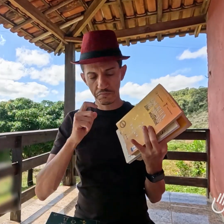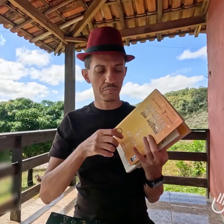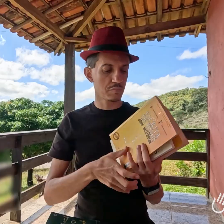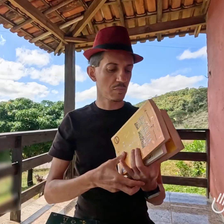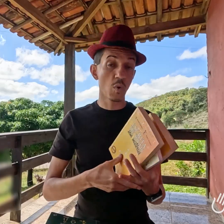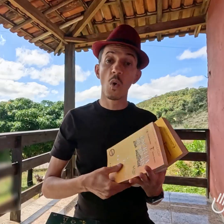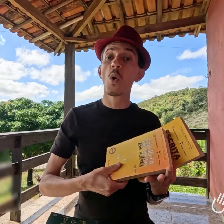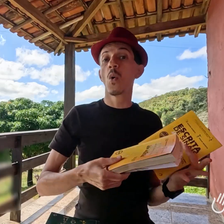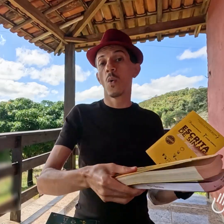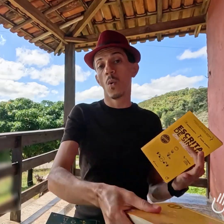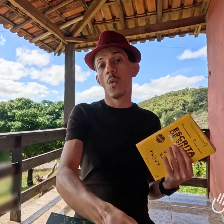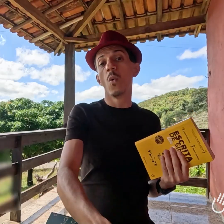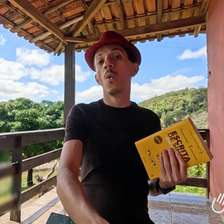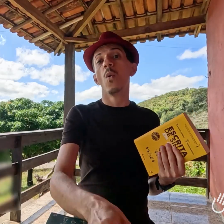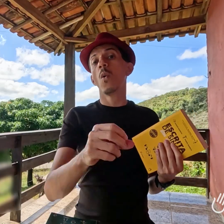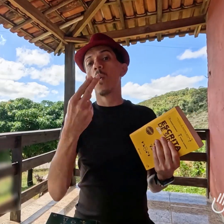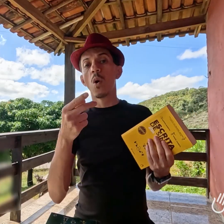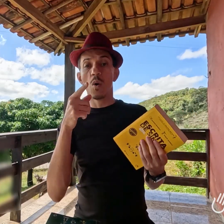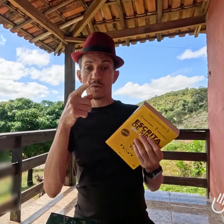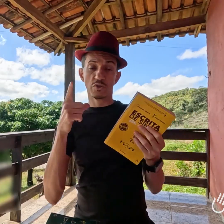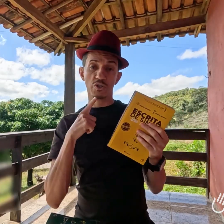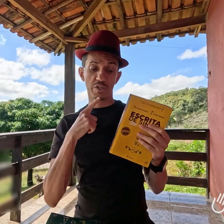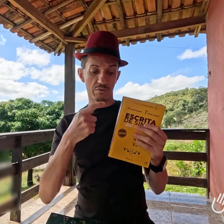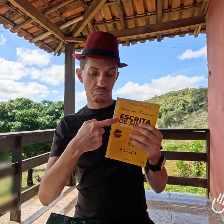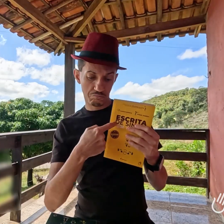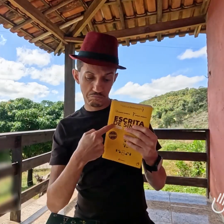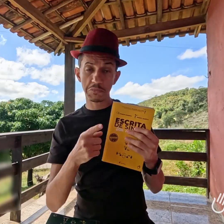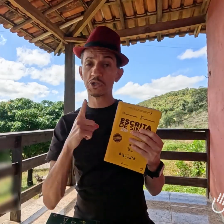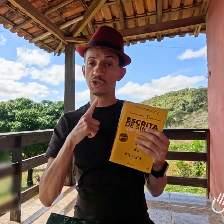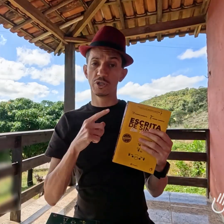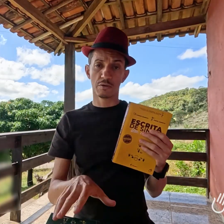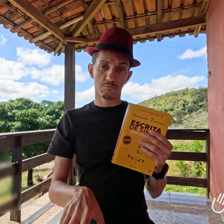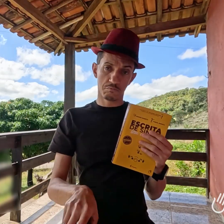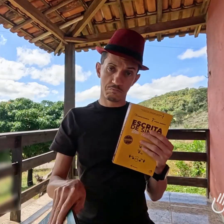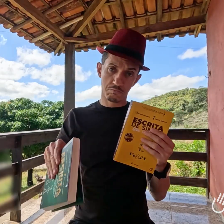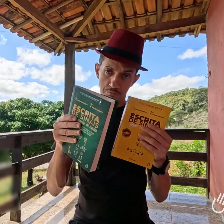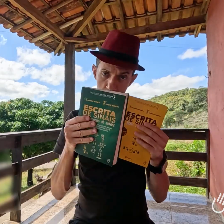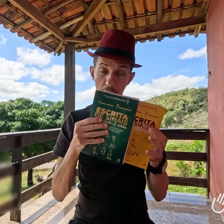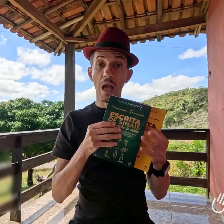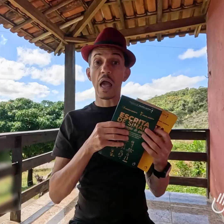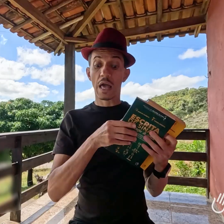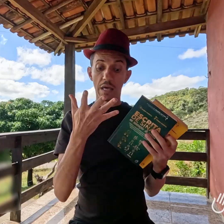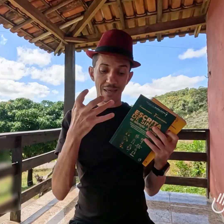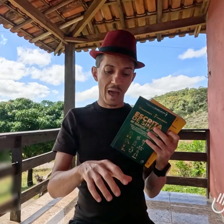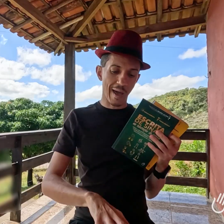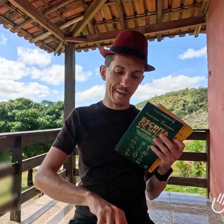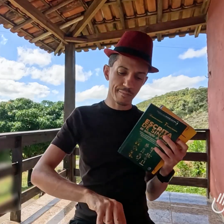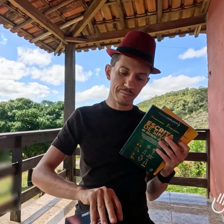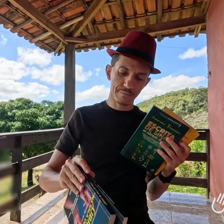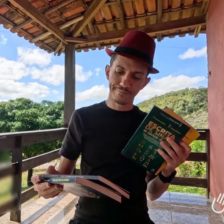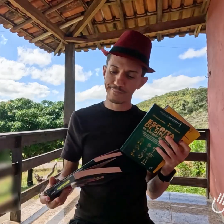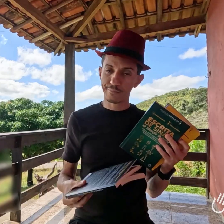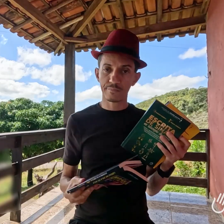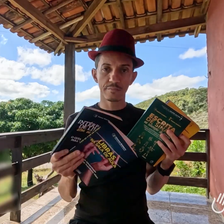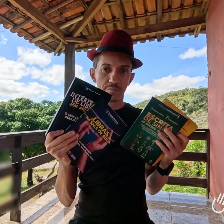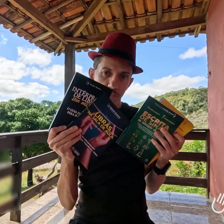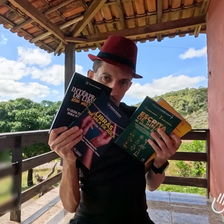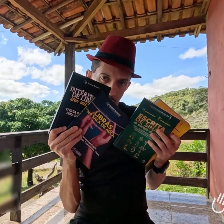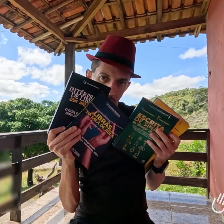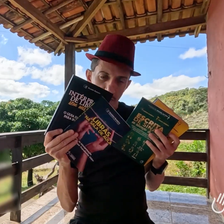E aqui embaixo tem um botão ou um link que você pode conversar diretamente com a minha equipe. Tanto se você tem a nova edição